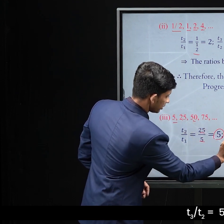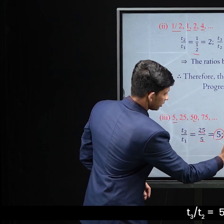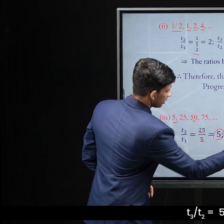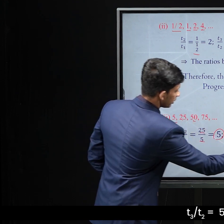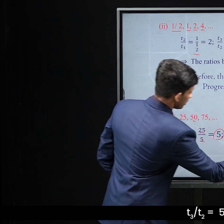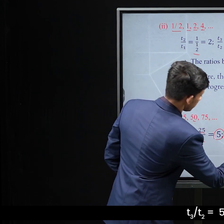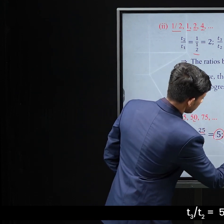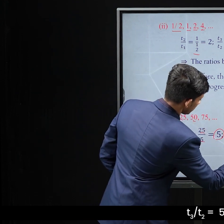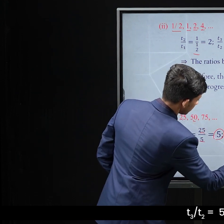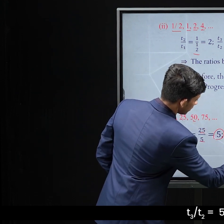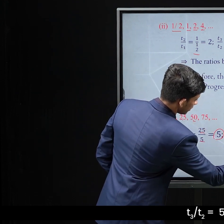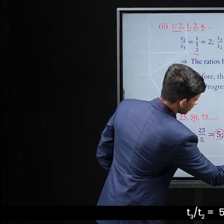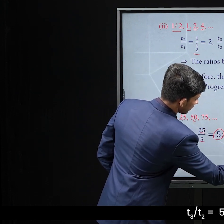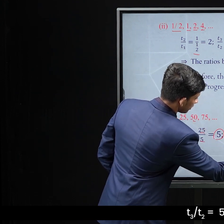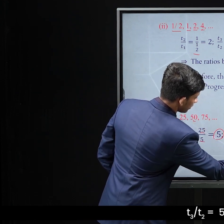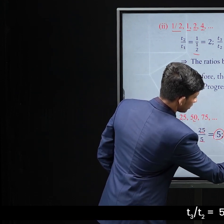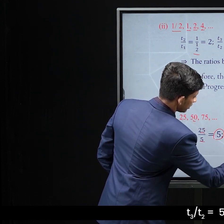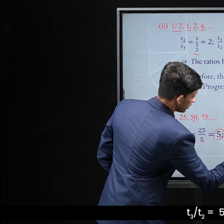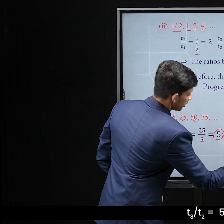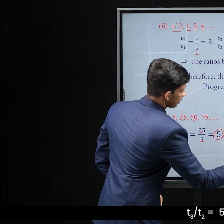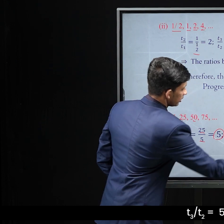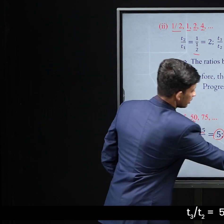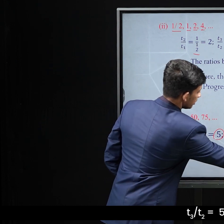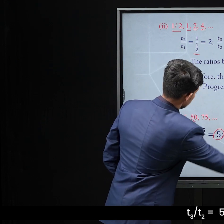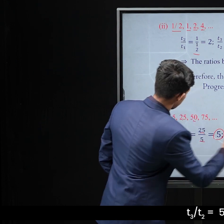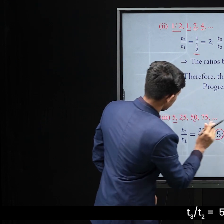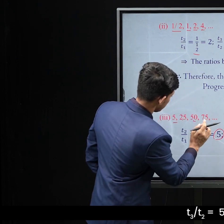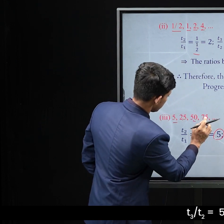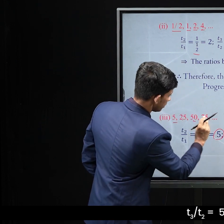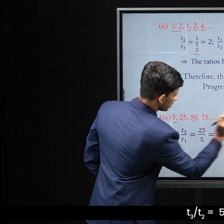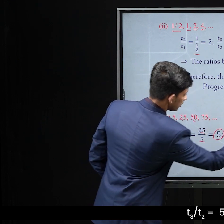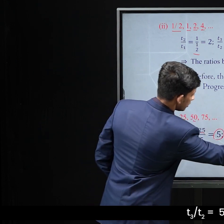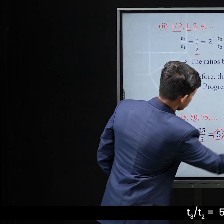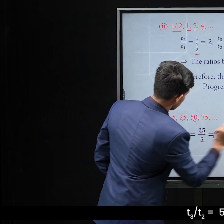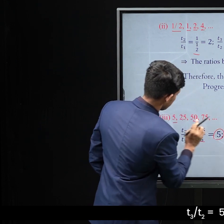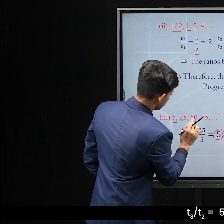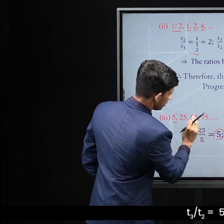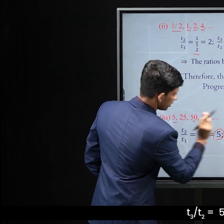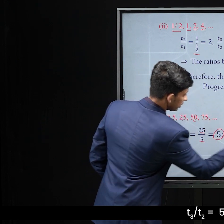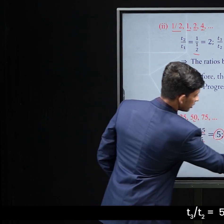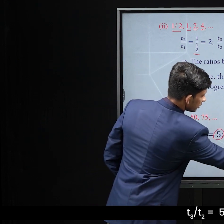T3 by T2 50 by 25 2.